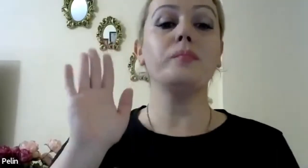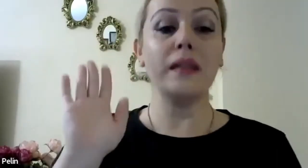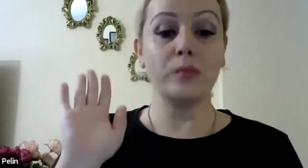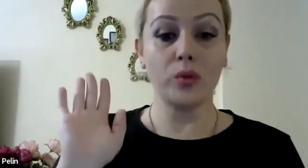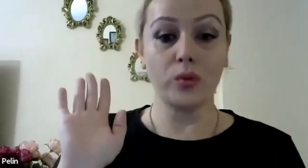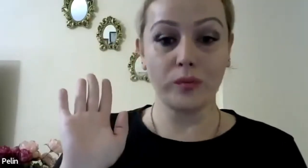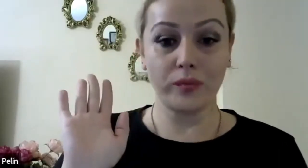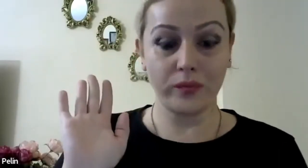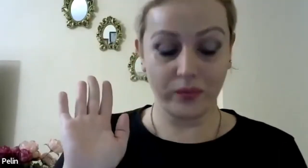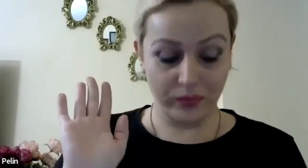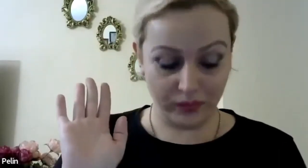bilmiyorum.